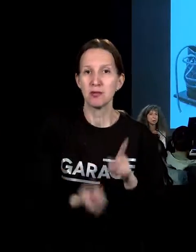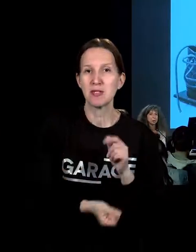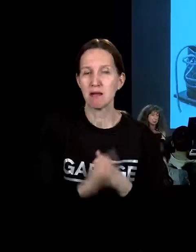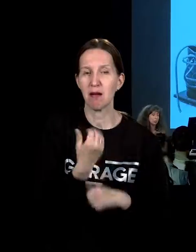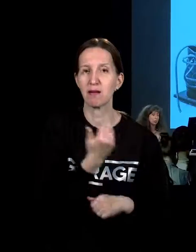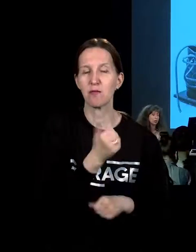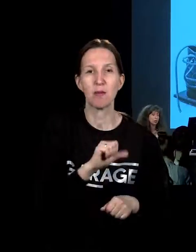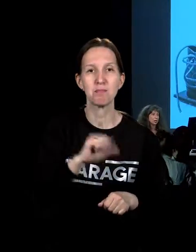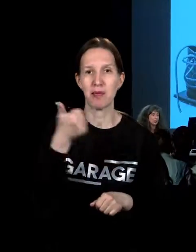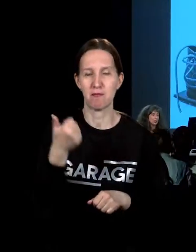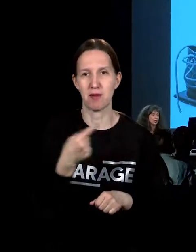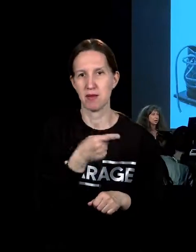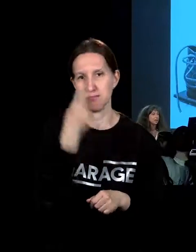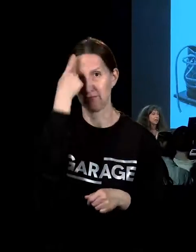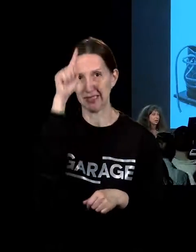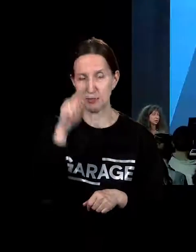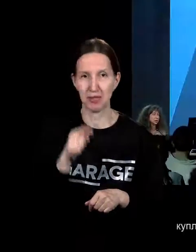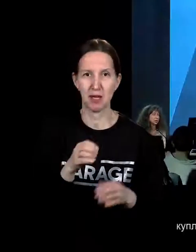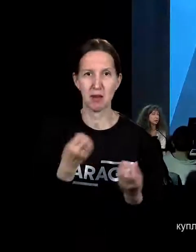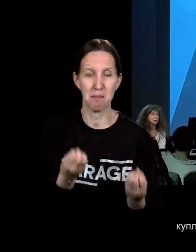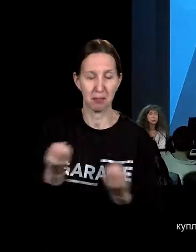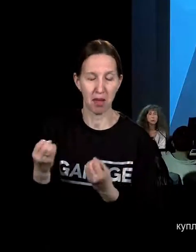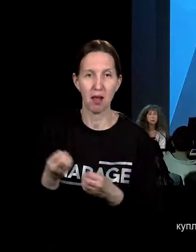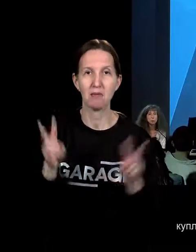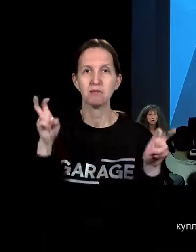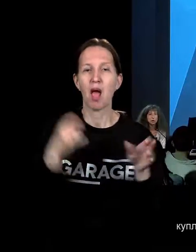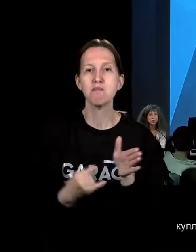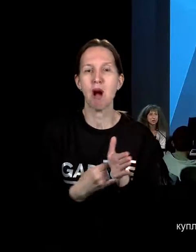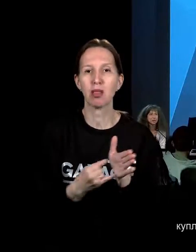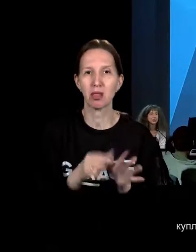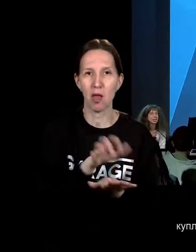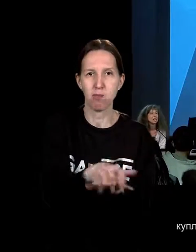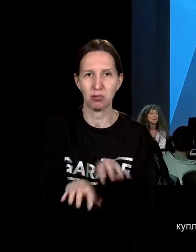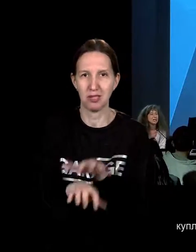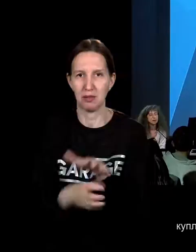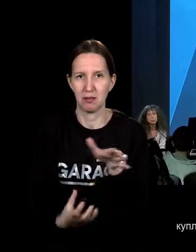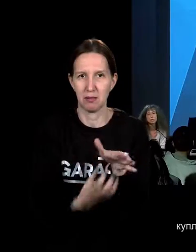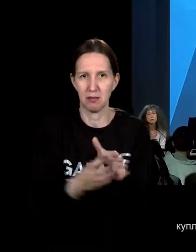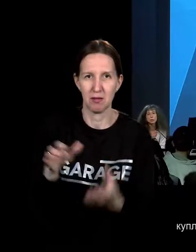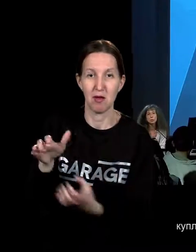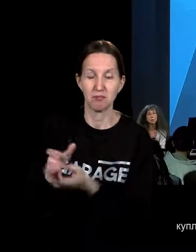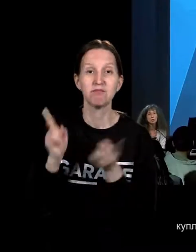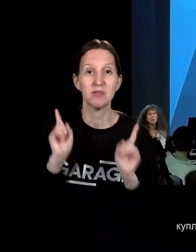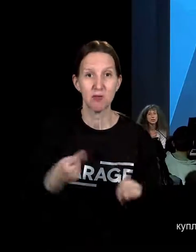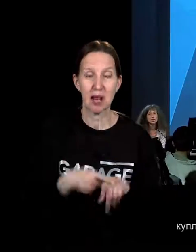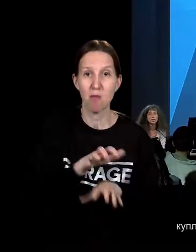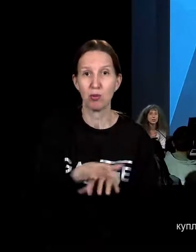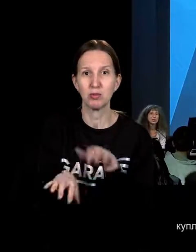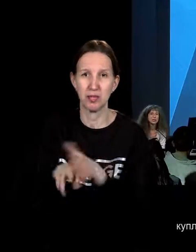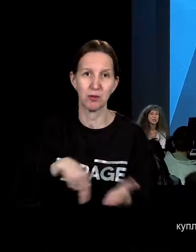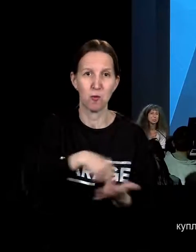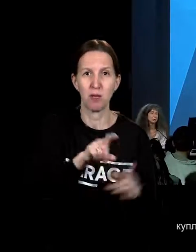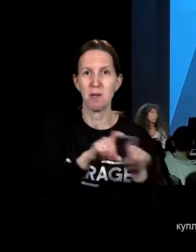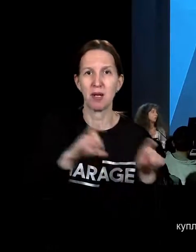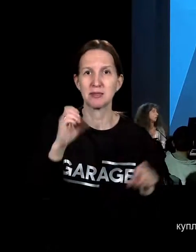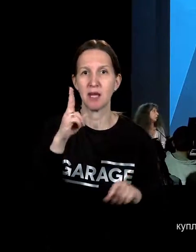который использовался для хэппенинга. Это действительно ботинки, купленные в секонд-хенде, электромоторы, купленные в магазине